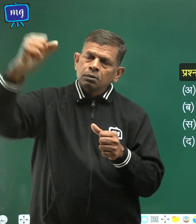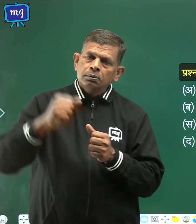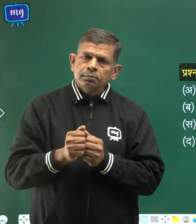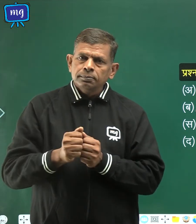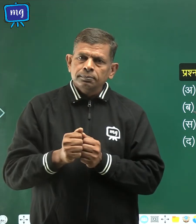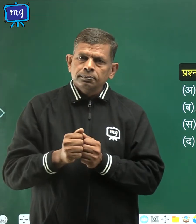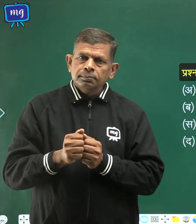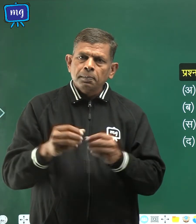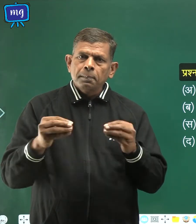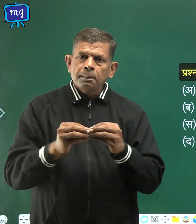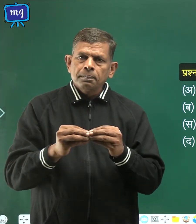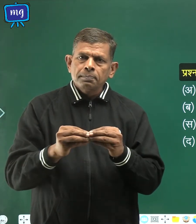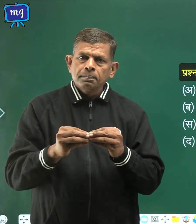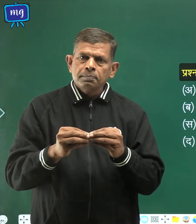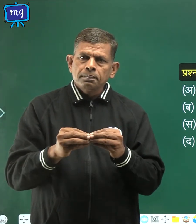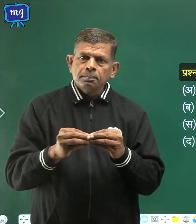ब